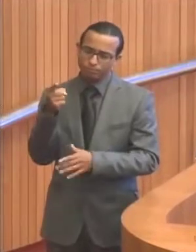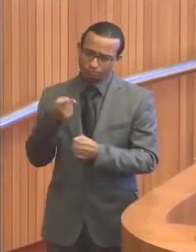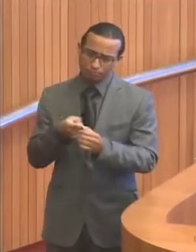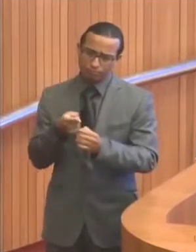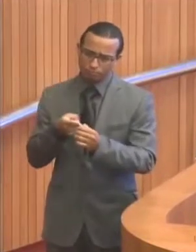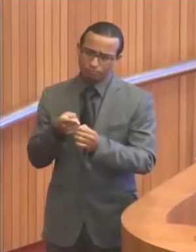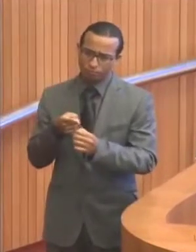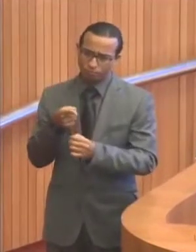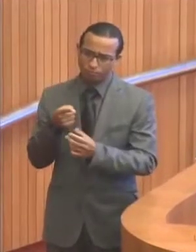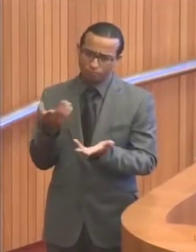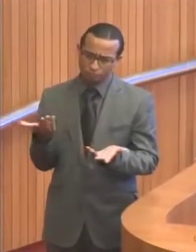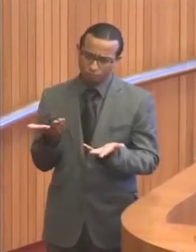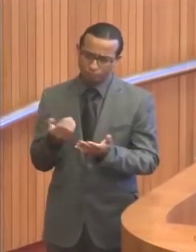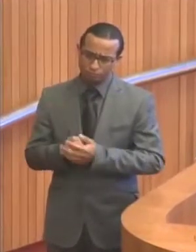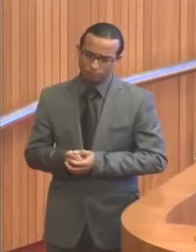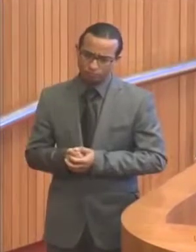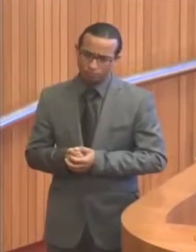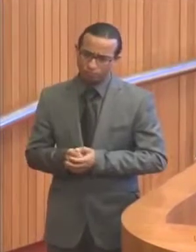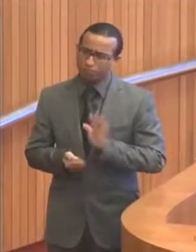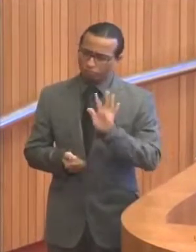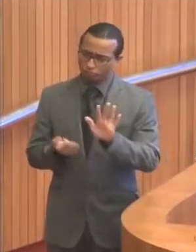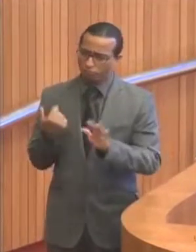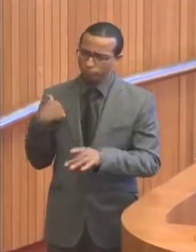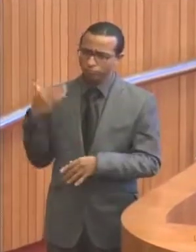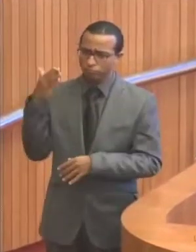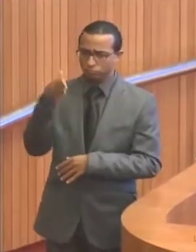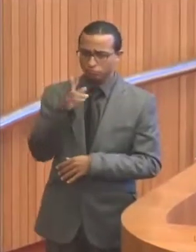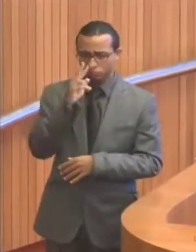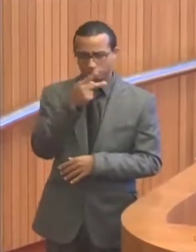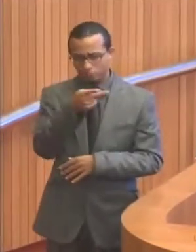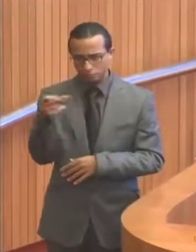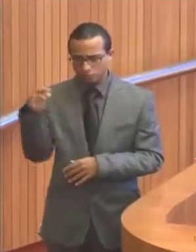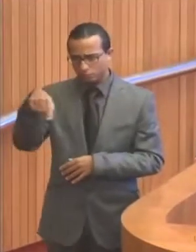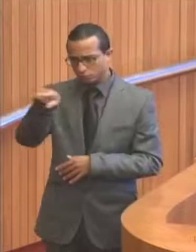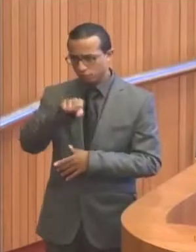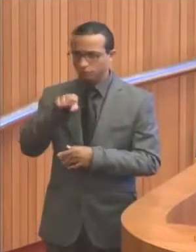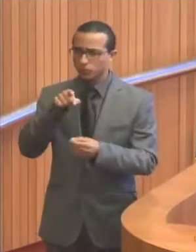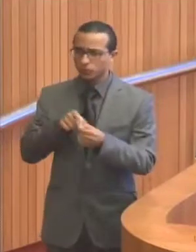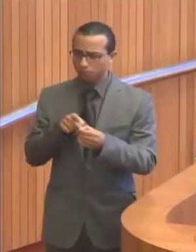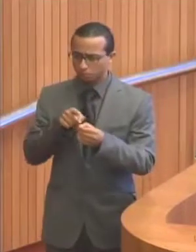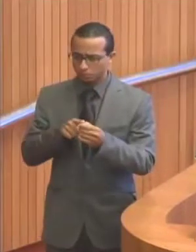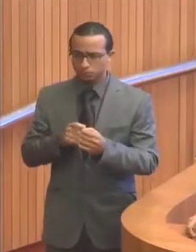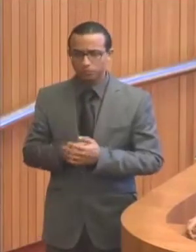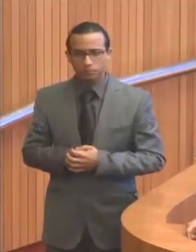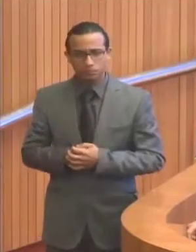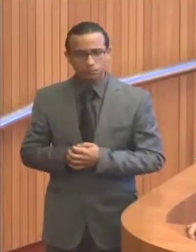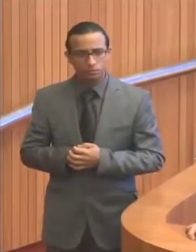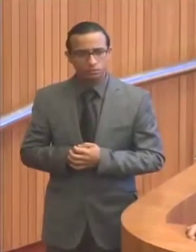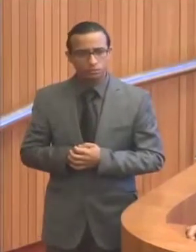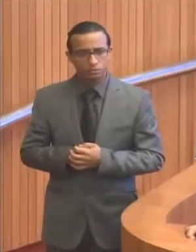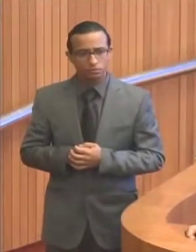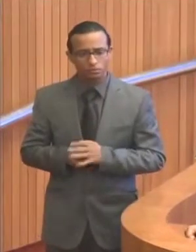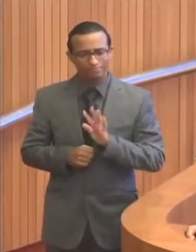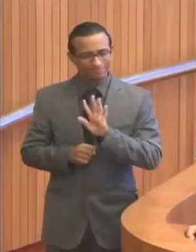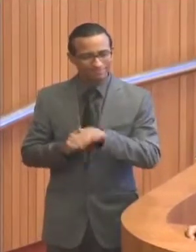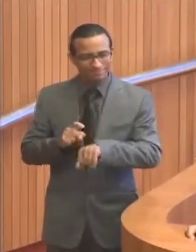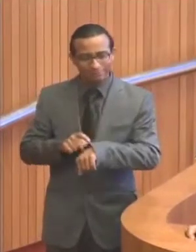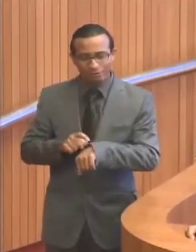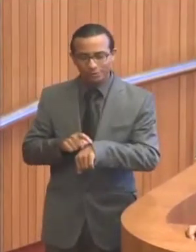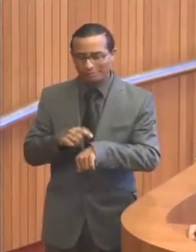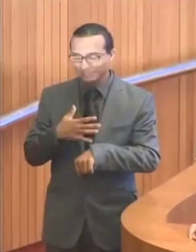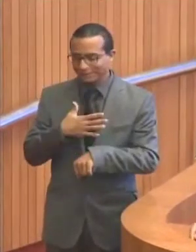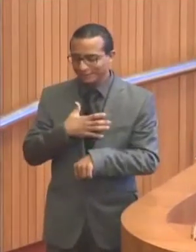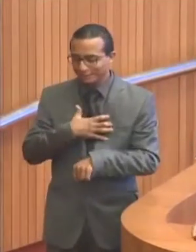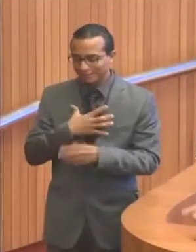Bacuri. Eu estive lá, no município, num momento extremamente